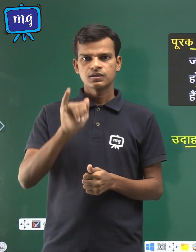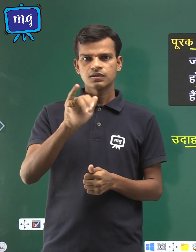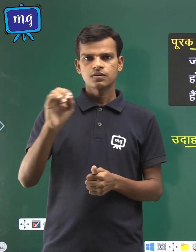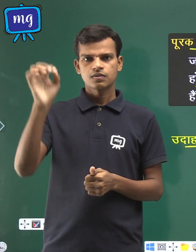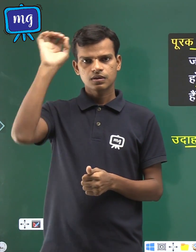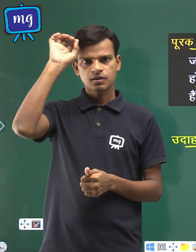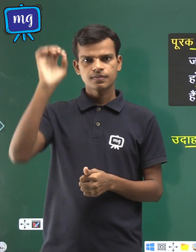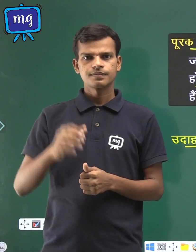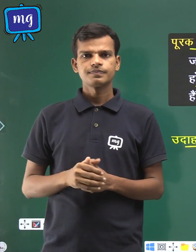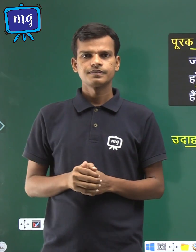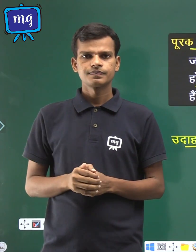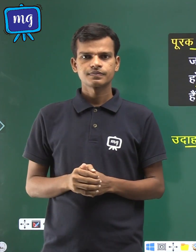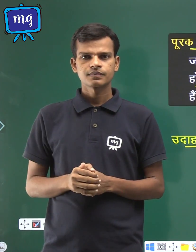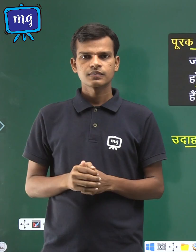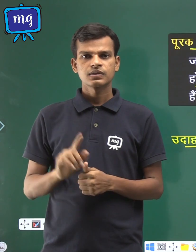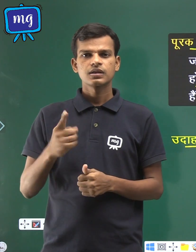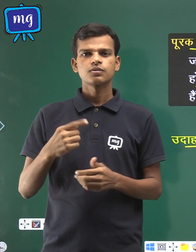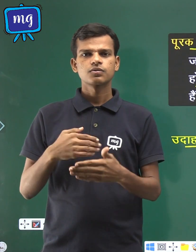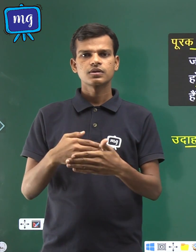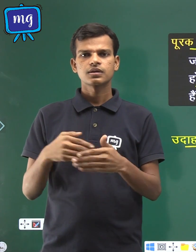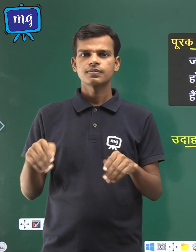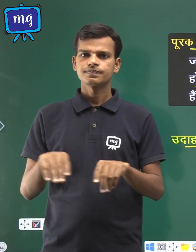डिग्री एक दूसरे के